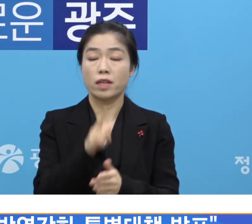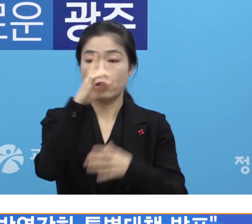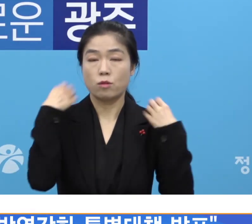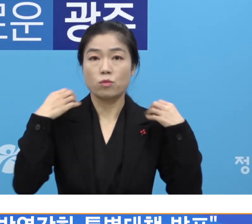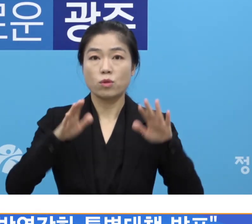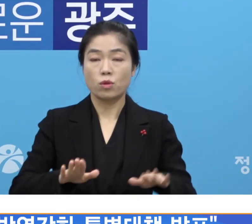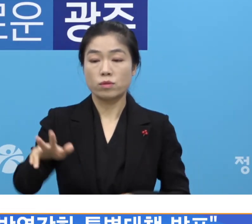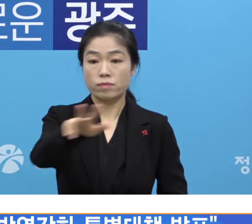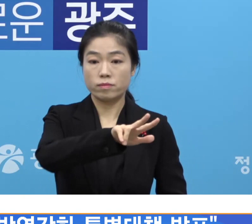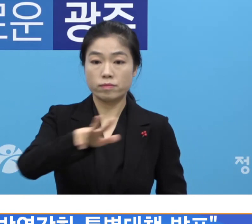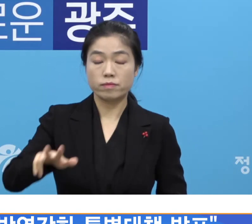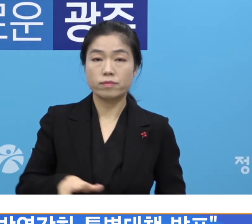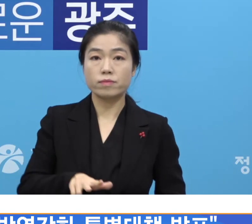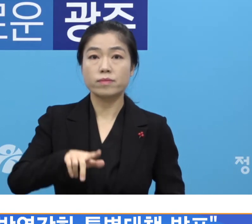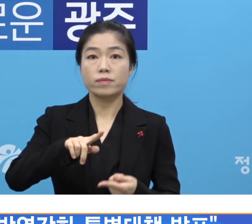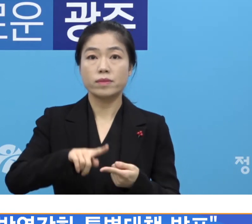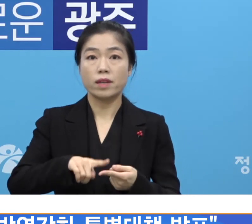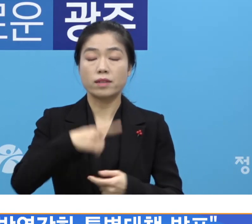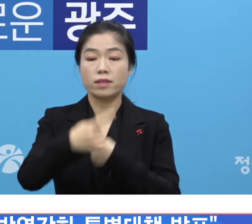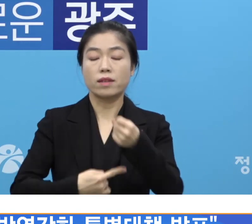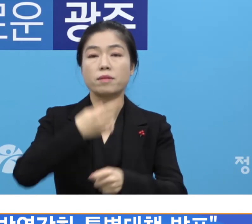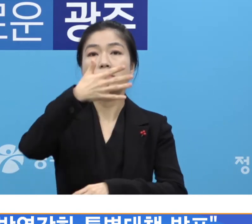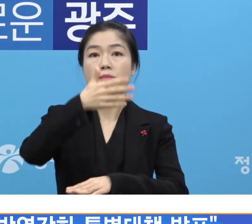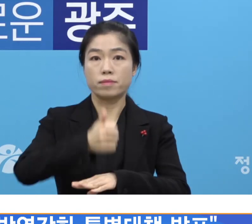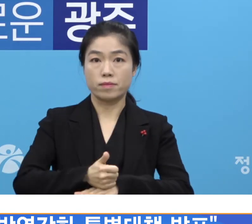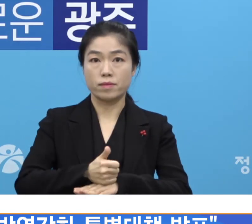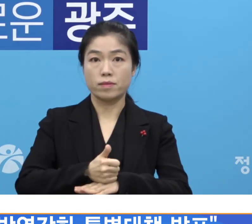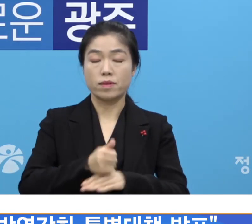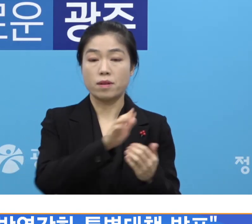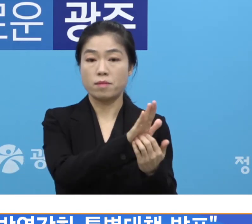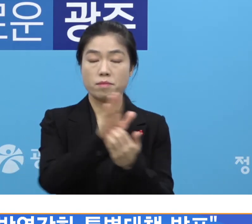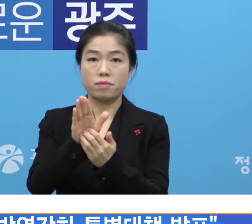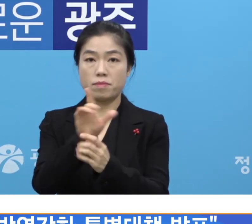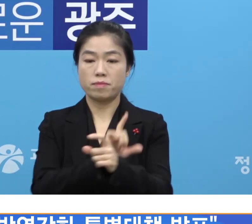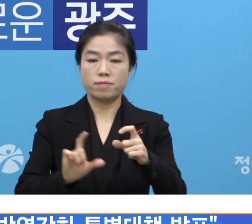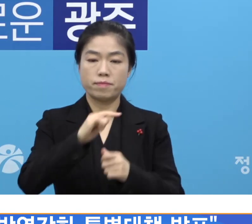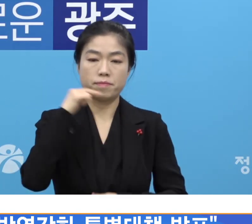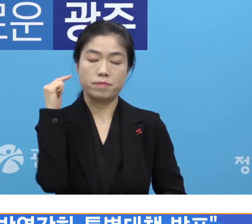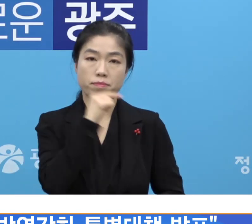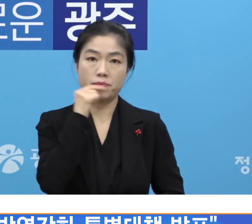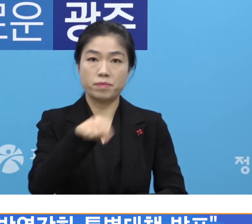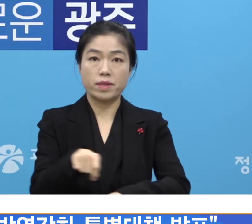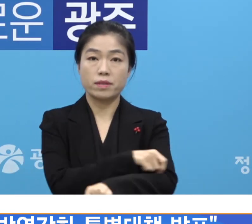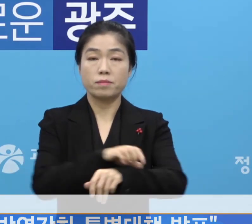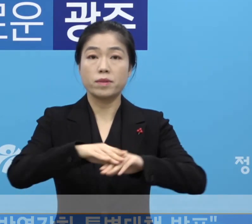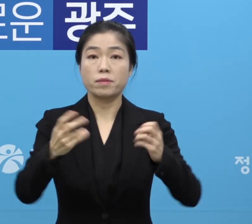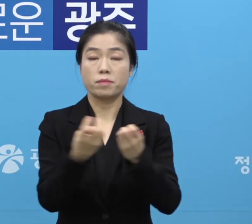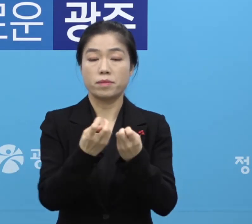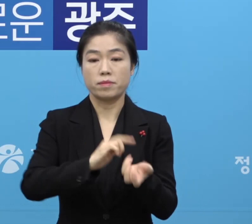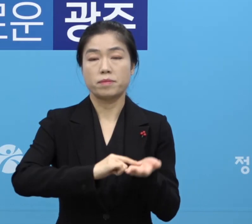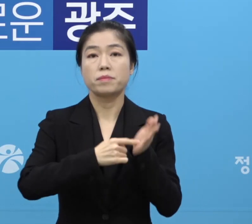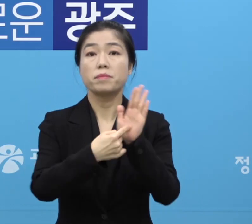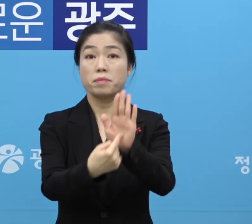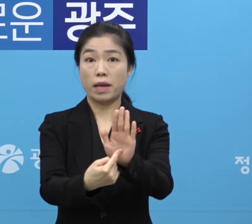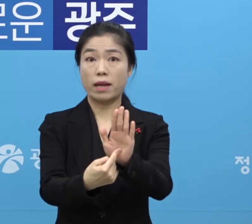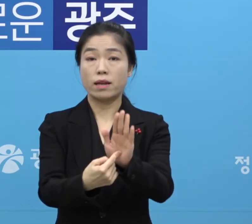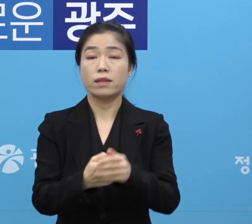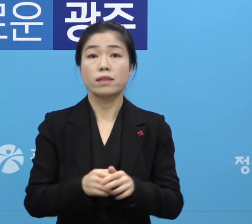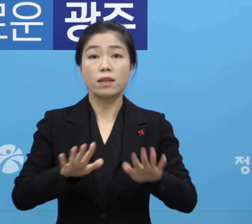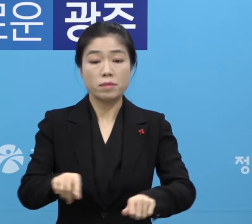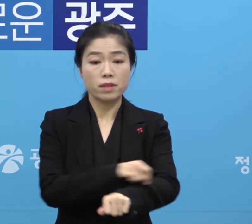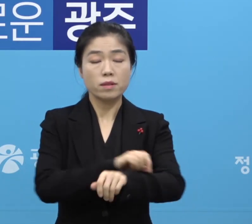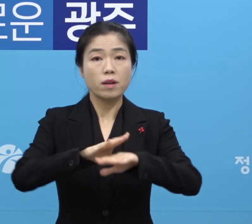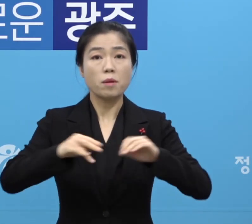오늘 전국을 대상으로 연말 연시 방역 방화 특별 대책을 발표했습니다. 이번